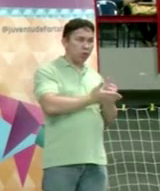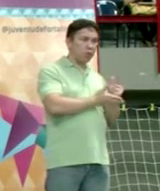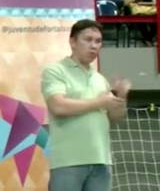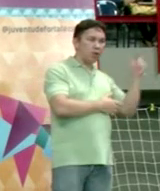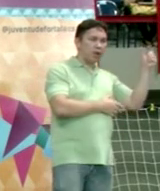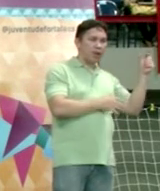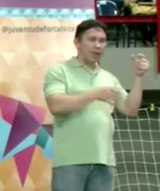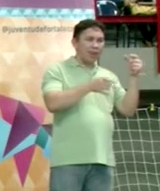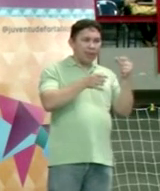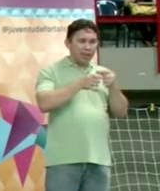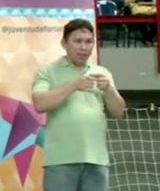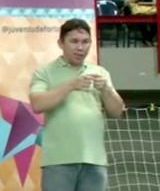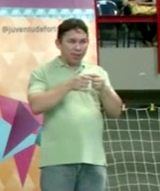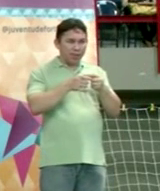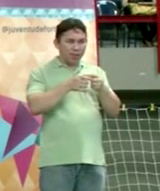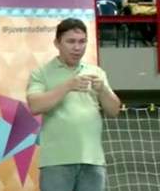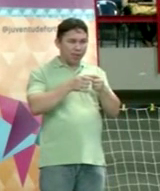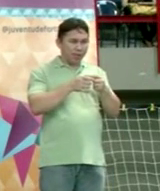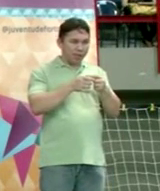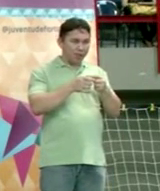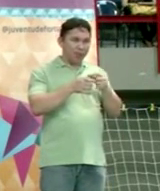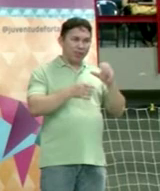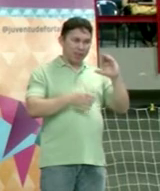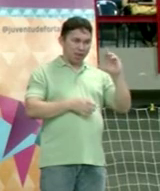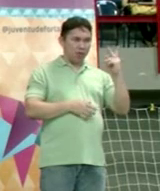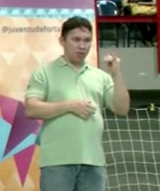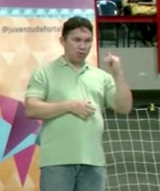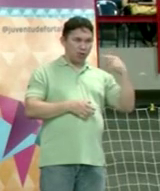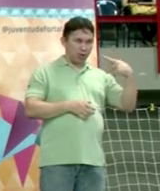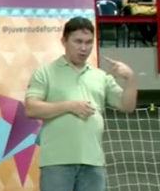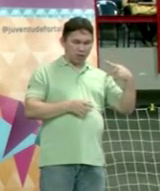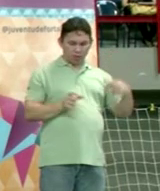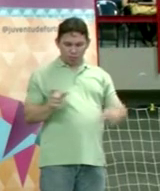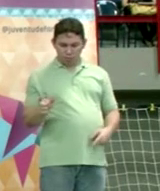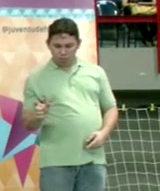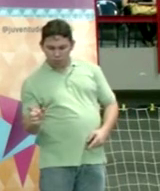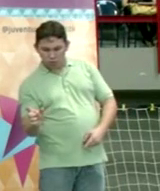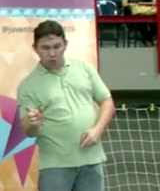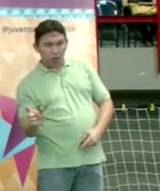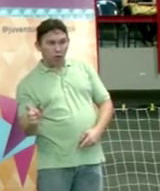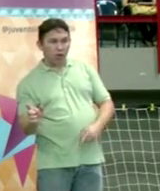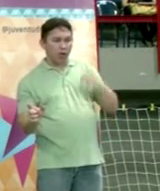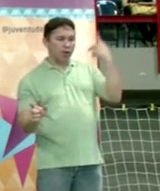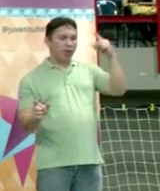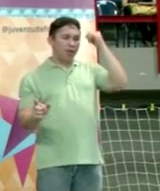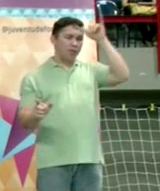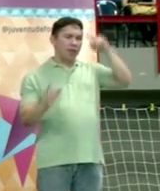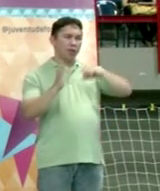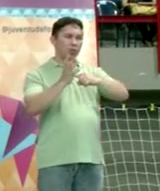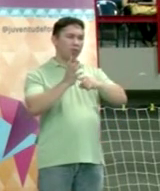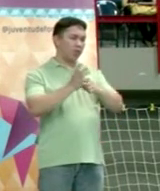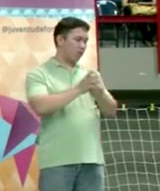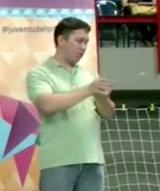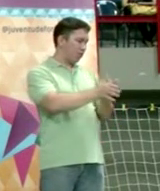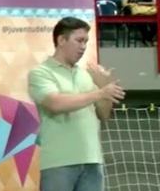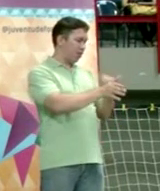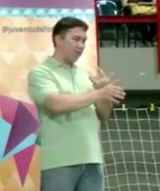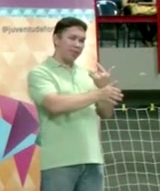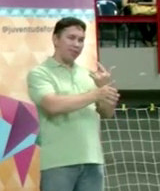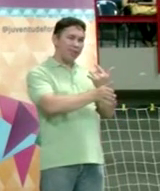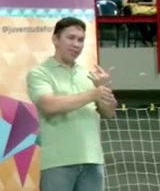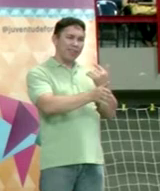chip que eles acoplam ao computador de bordo para exatamente o motor não identificar que está liberando